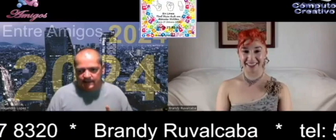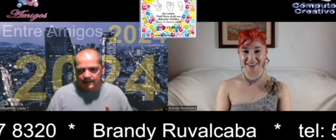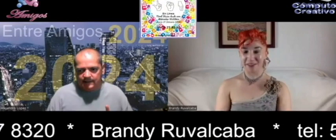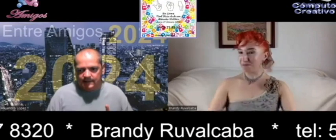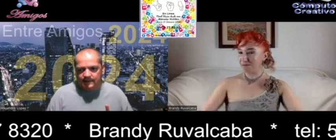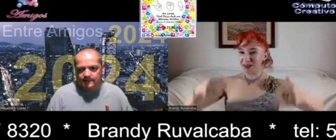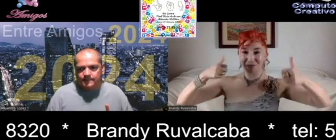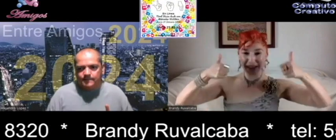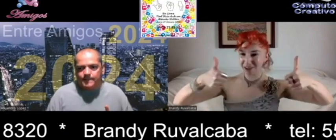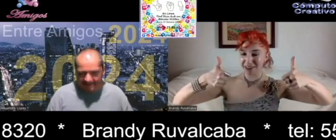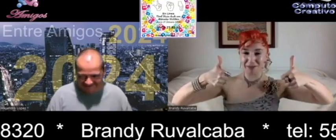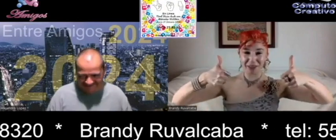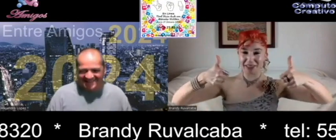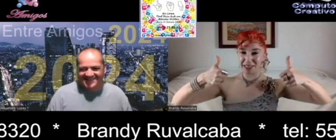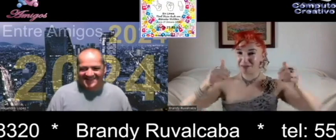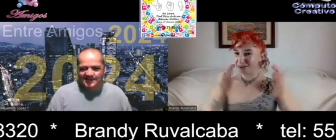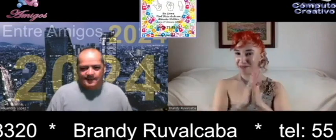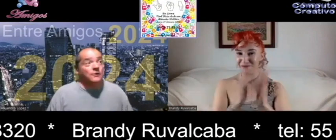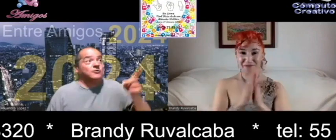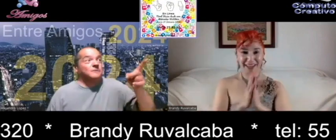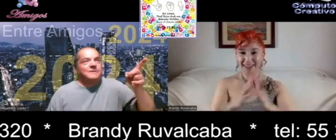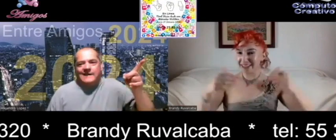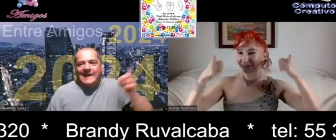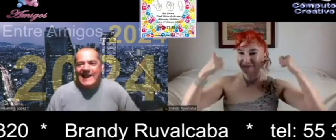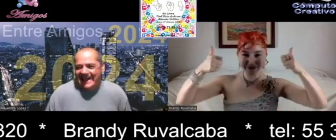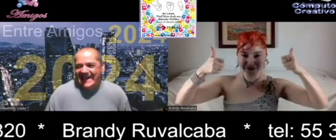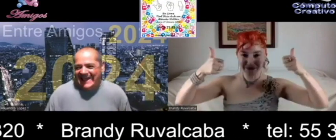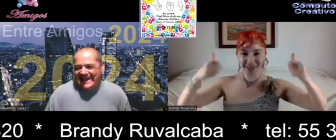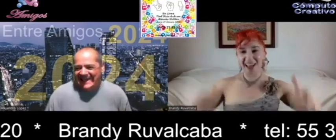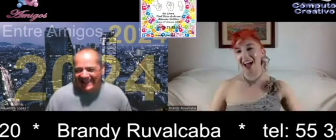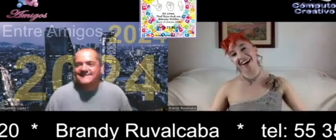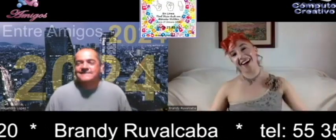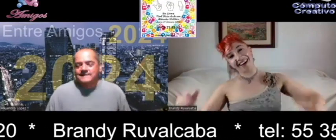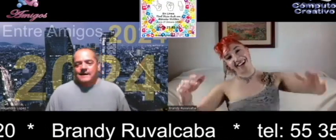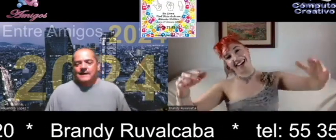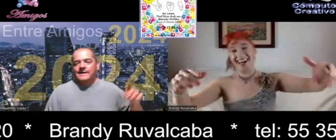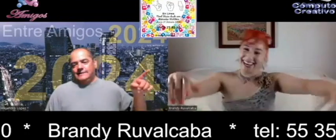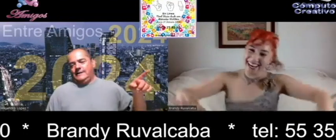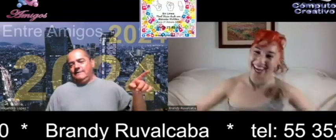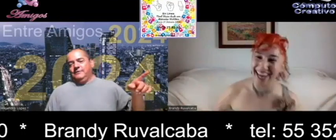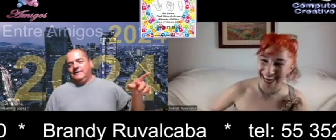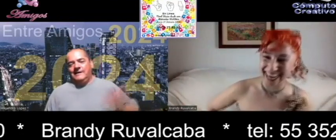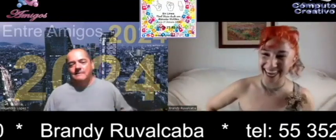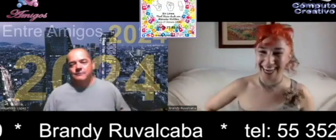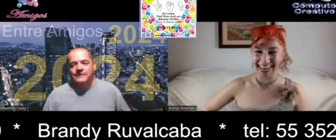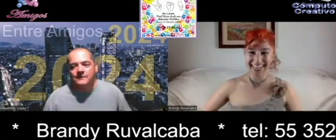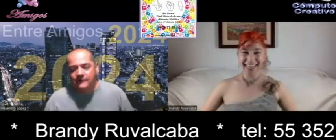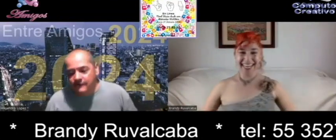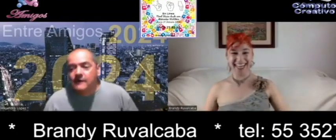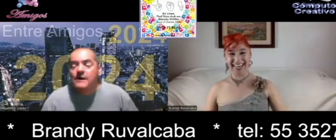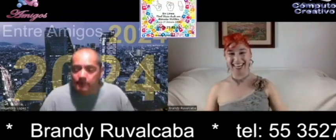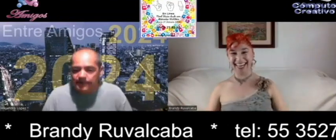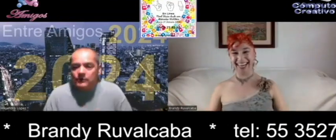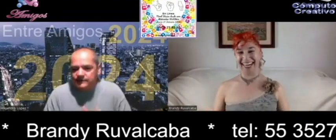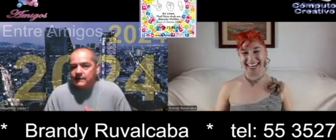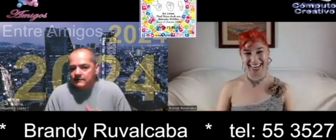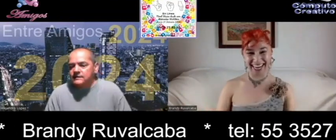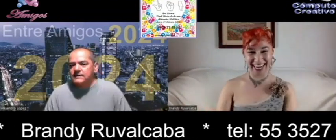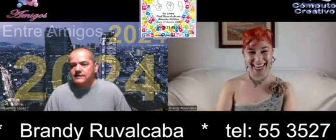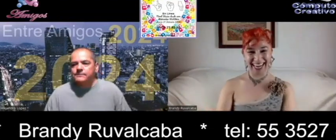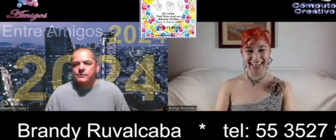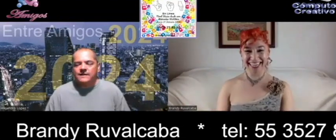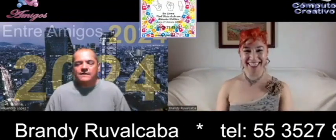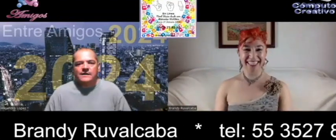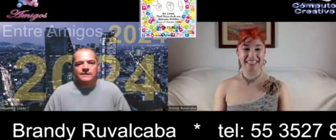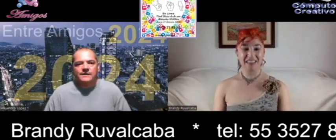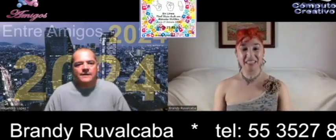55 35 27 83 20. Perfecto, ya te lo aprendiste de memoria. Ya lo estoy Tienes. viendo aquí. Ah, Quizá el apuntador no. No, pero sí, sí